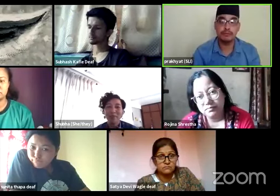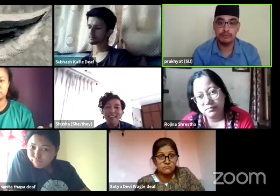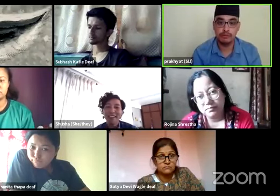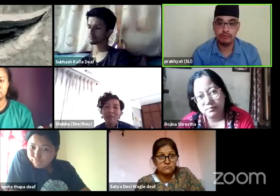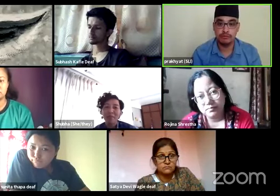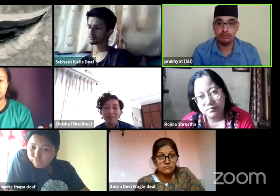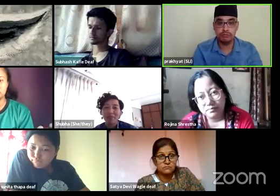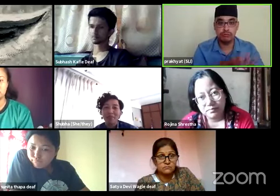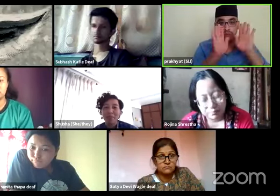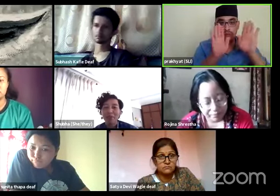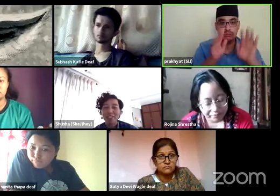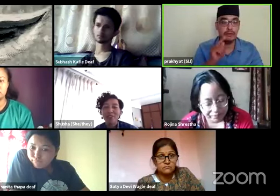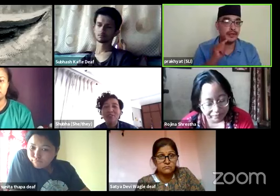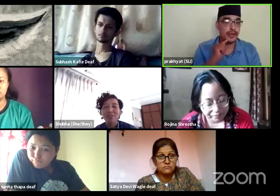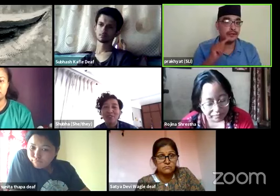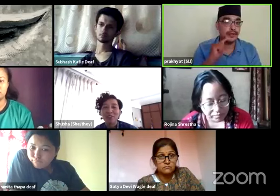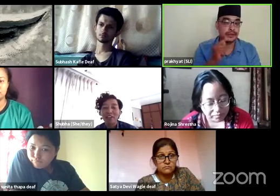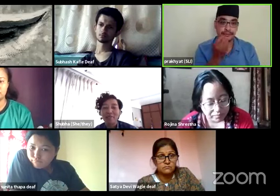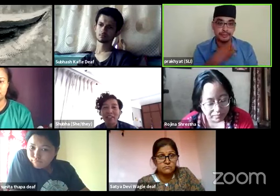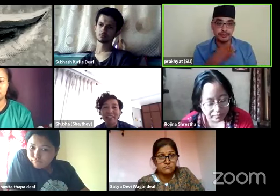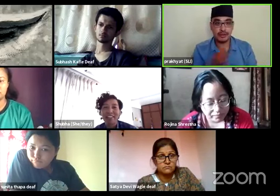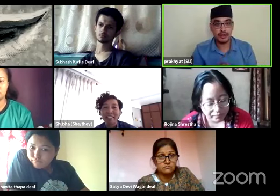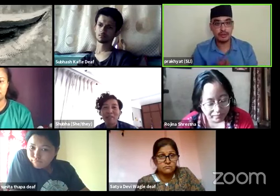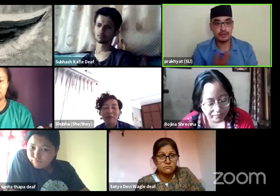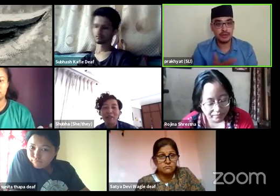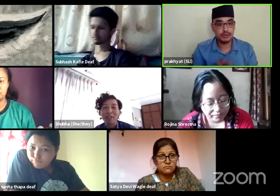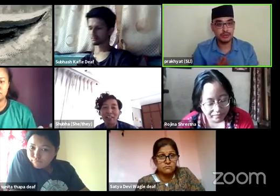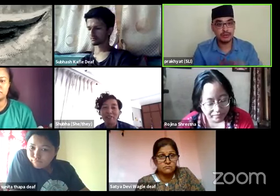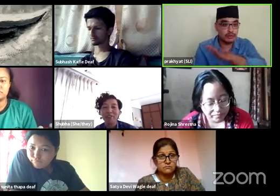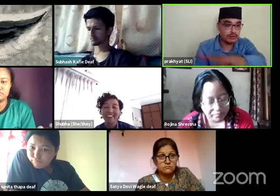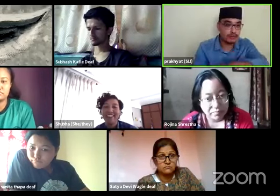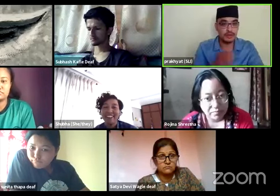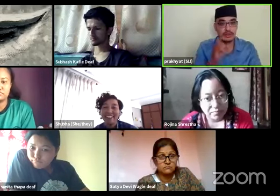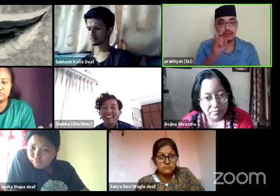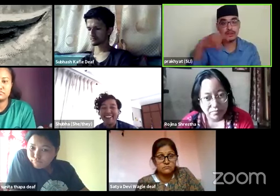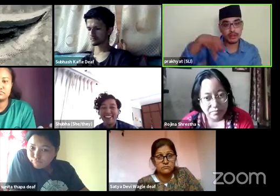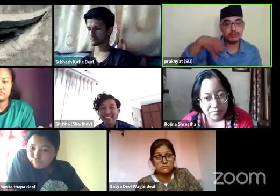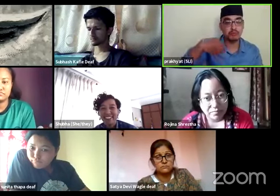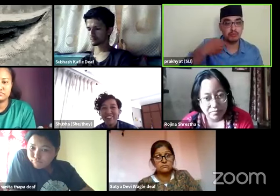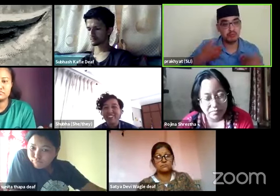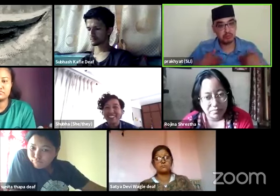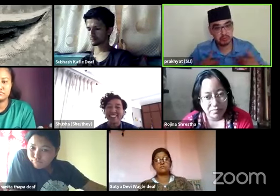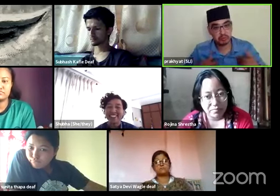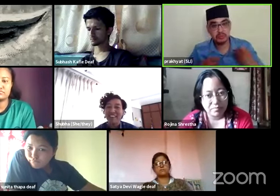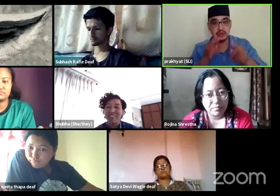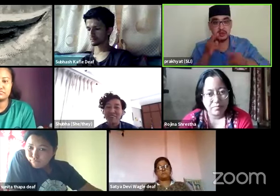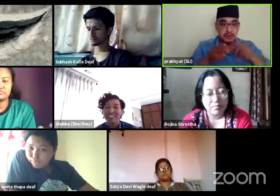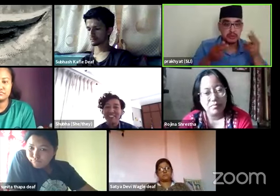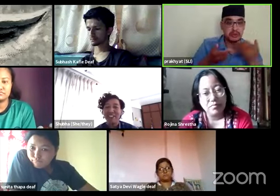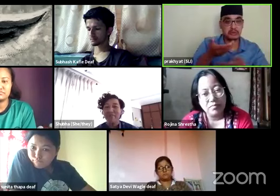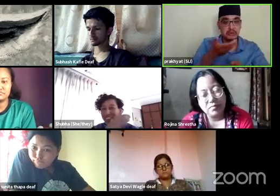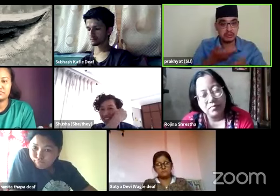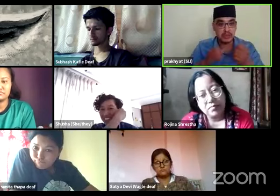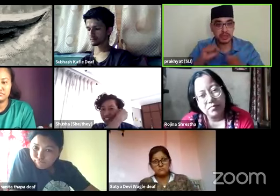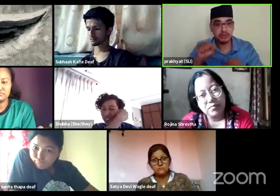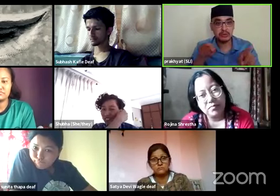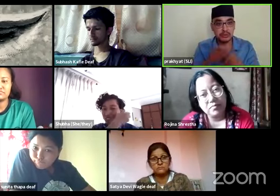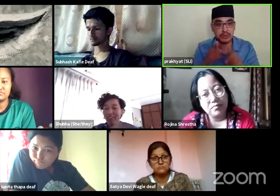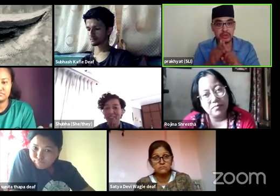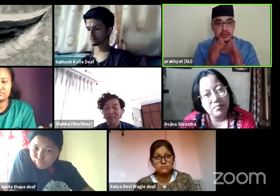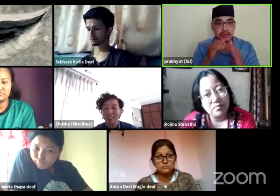थ्याङ्क यू ममता. यो खुसीको चोरहरूको गफ मलाई एकदमै रमाइलो लाग्यो. कुकुर रहेछ त आफ्नो पनि वरिपरि